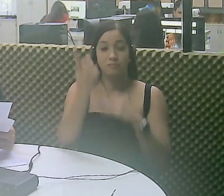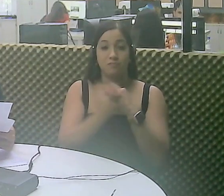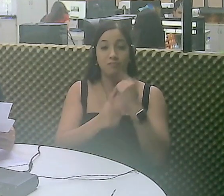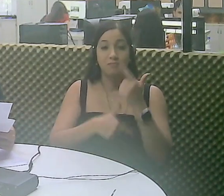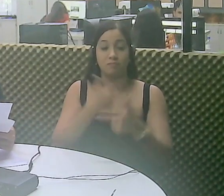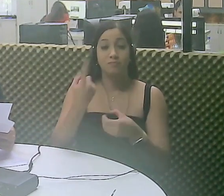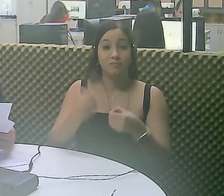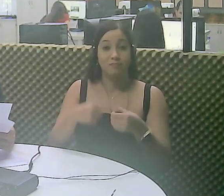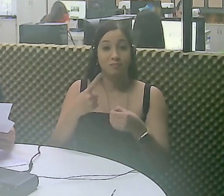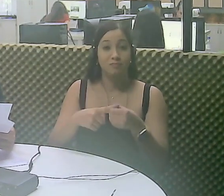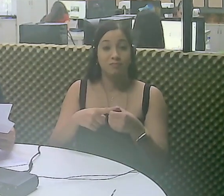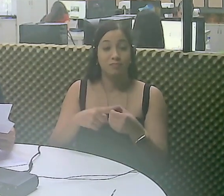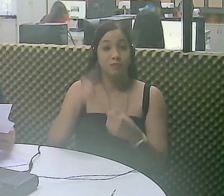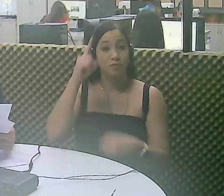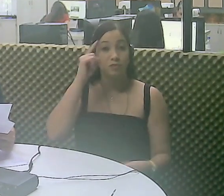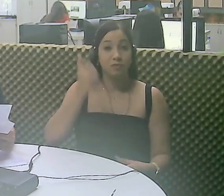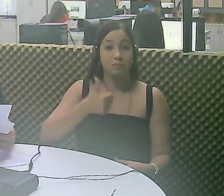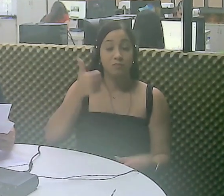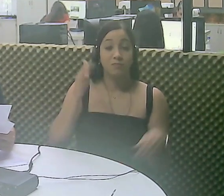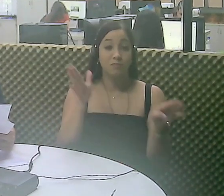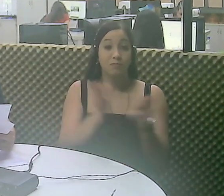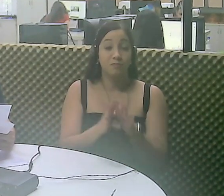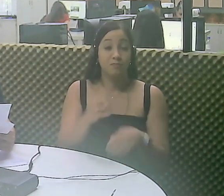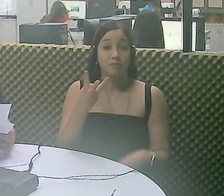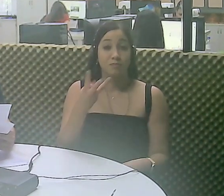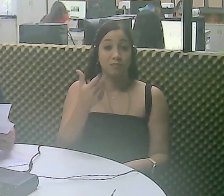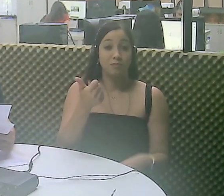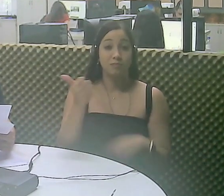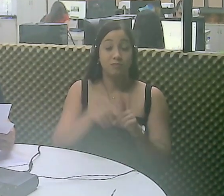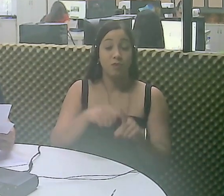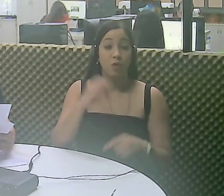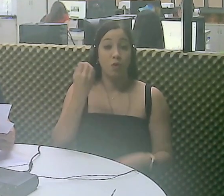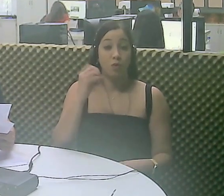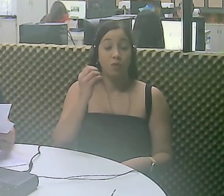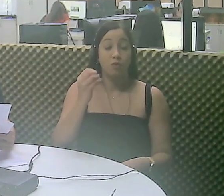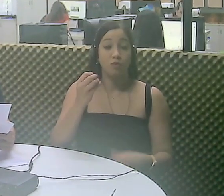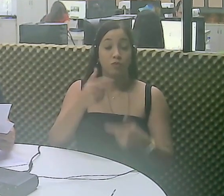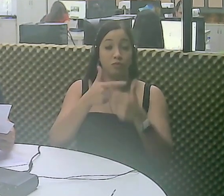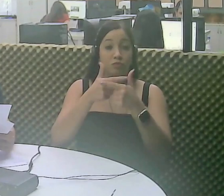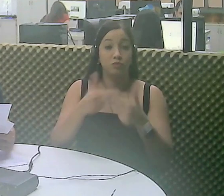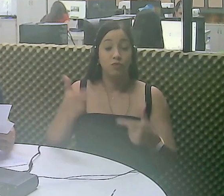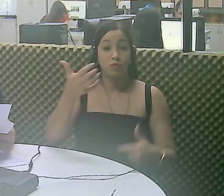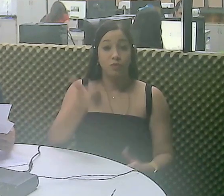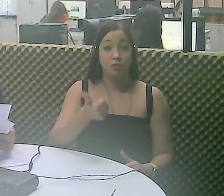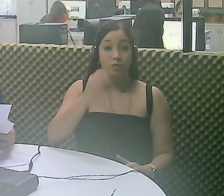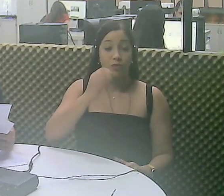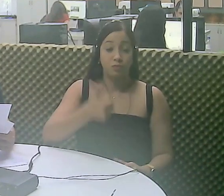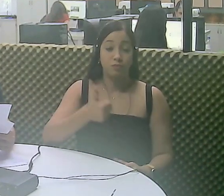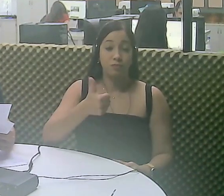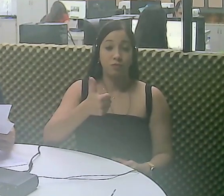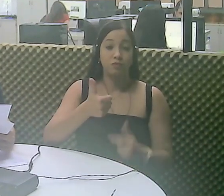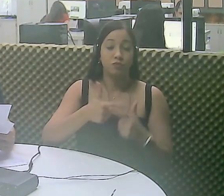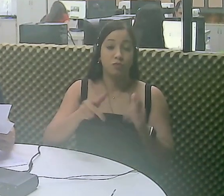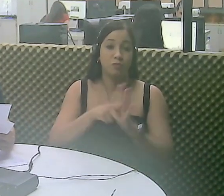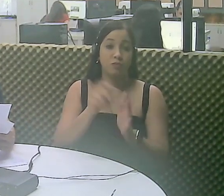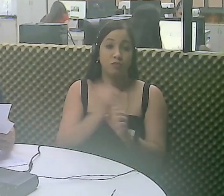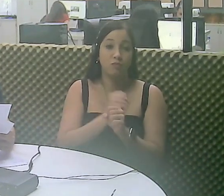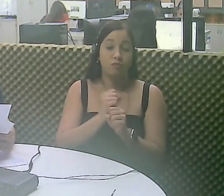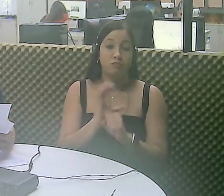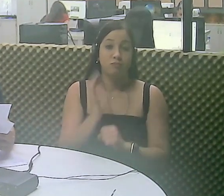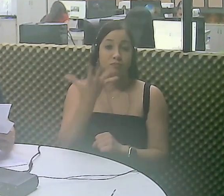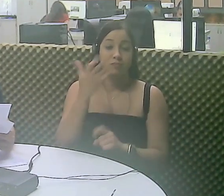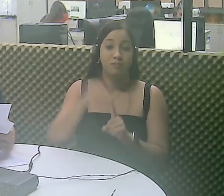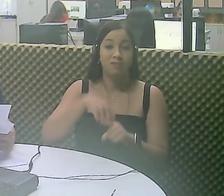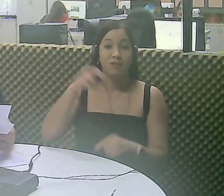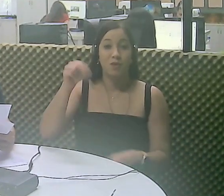da cidade entre os dias 1º e 31 de outubro concorre ao 11º sorteio do ano, que será realizado